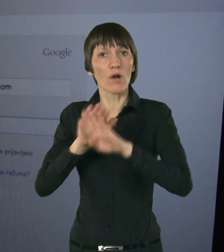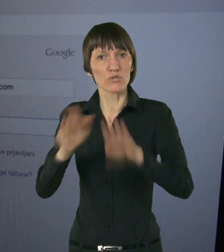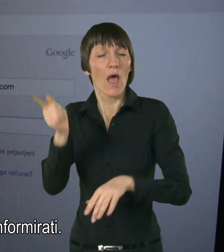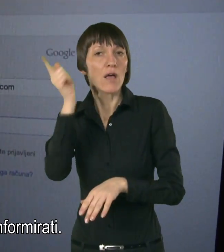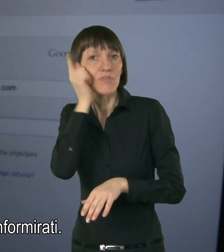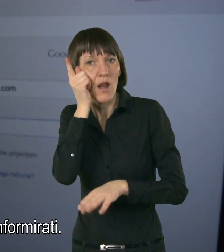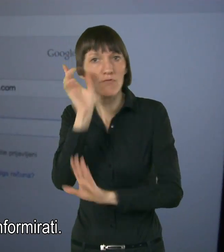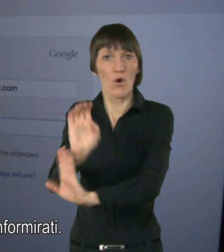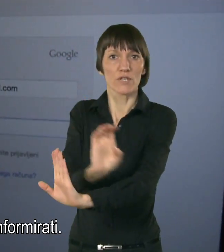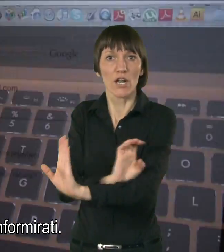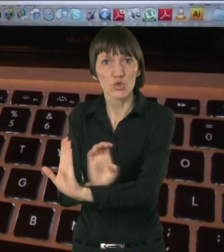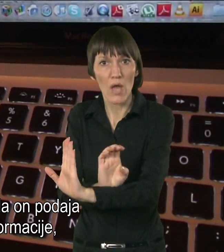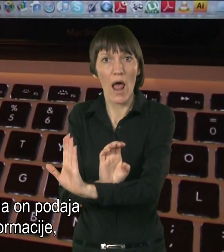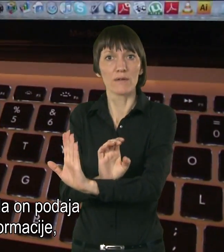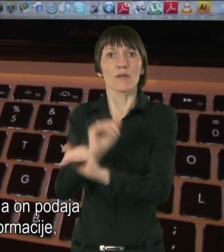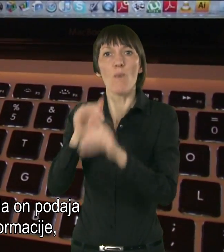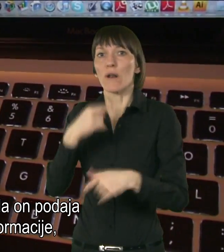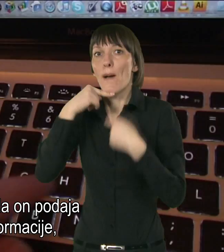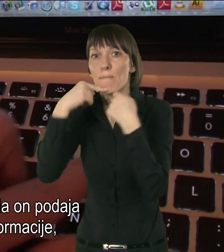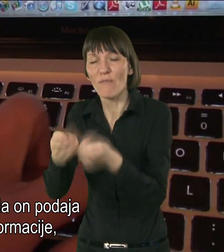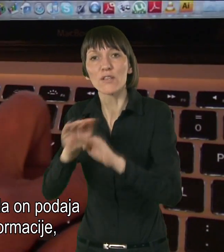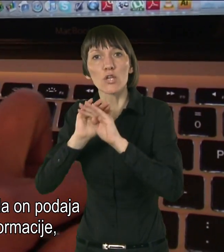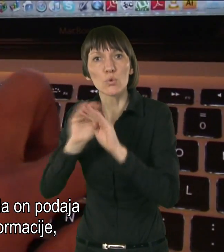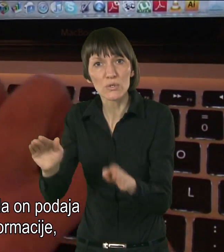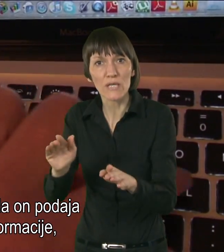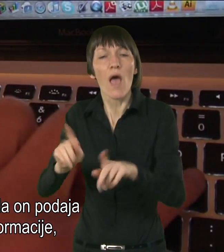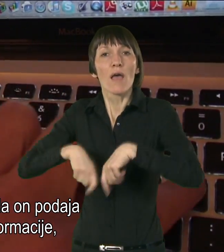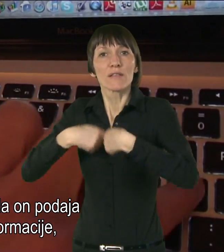prevaral, da začne informirati. Se pravi, da on prej podaja